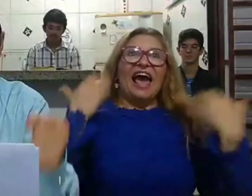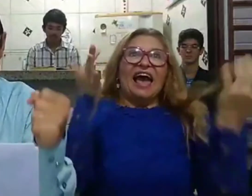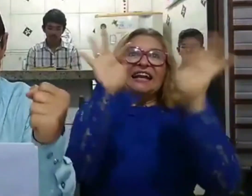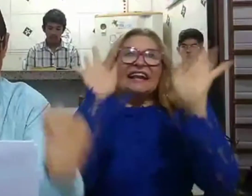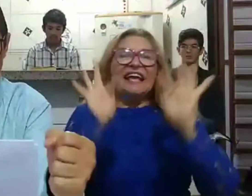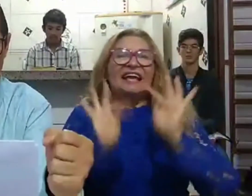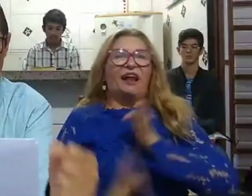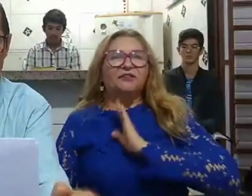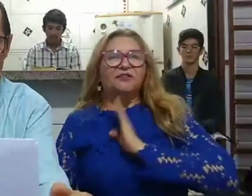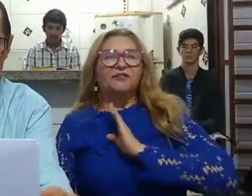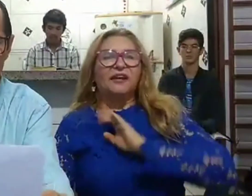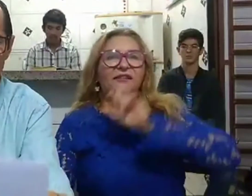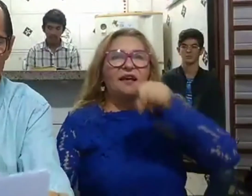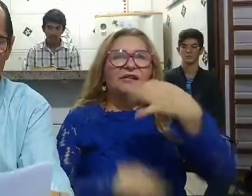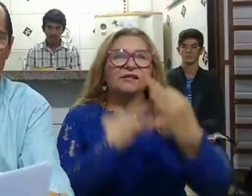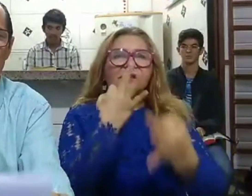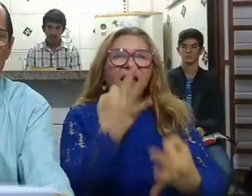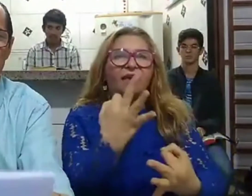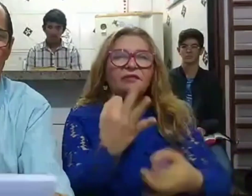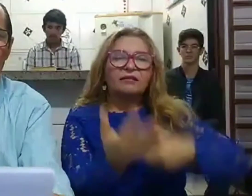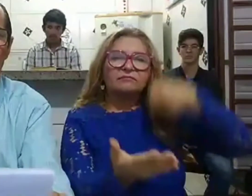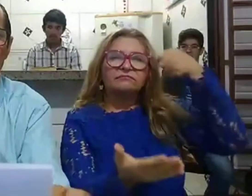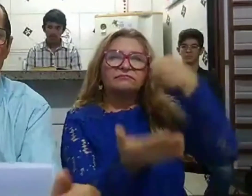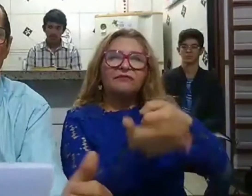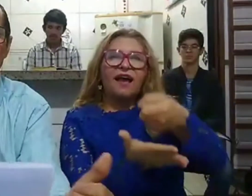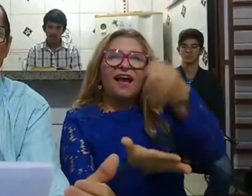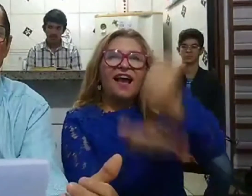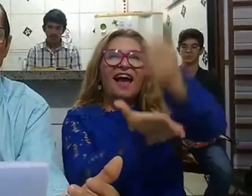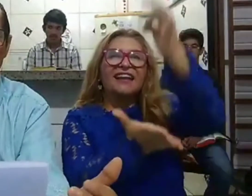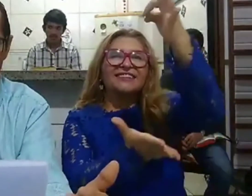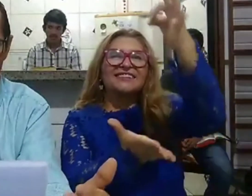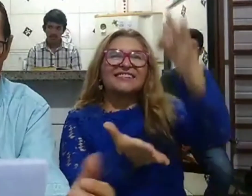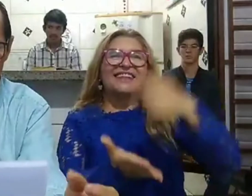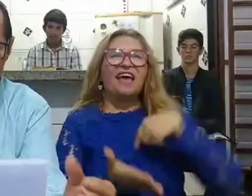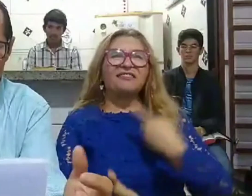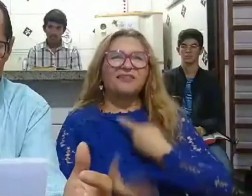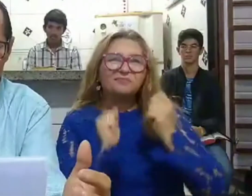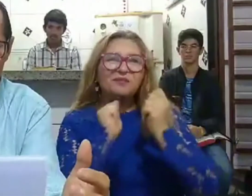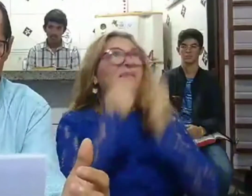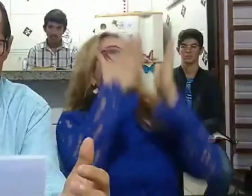É a garantia de que nós podemos estar diante de Deus